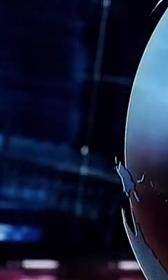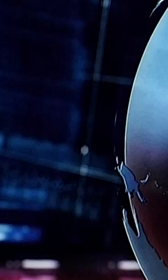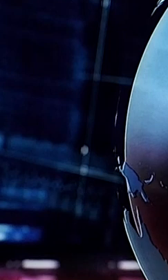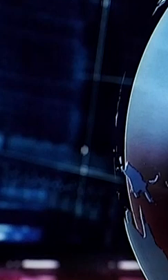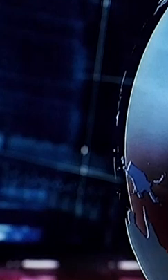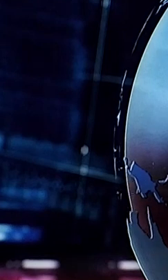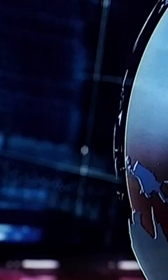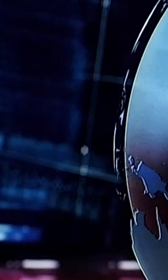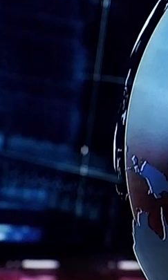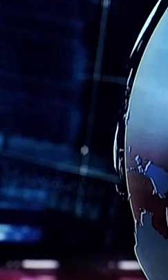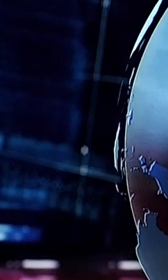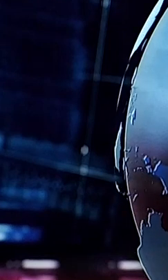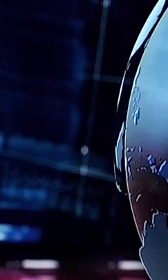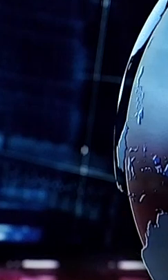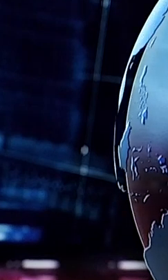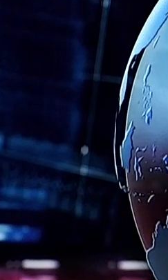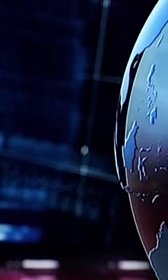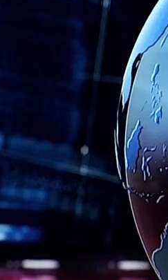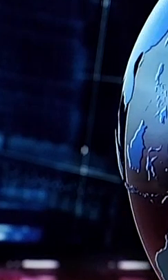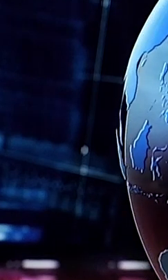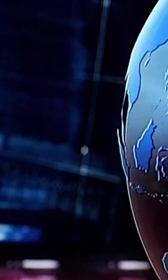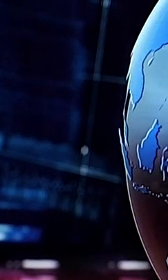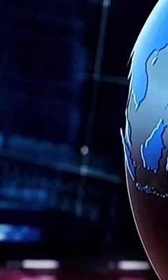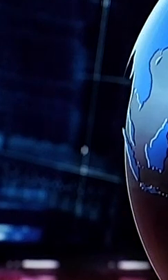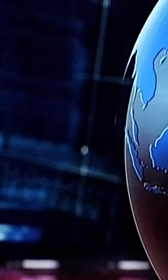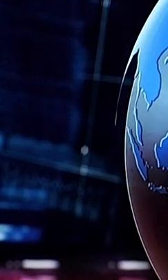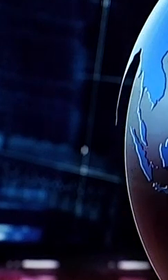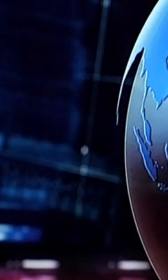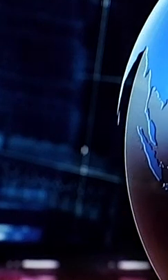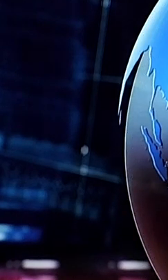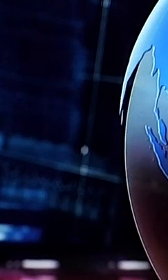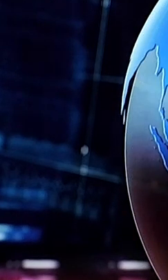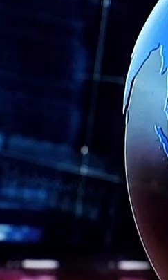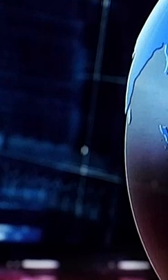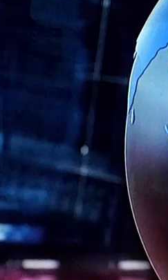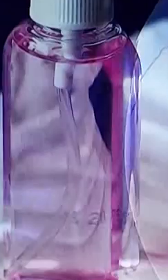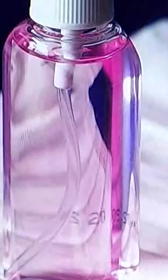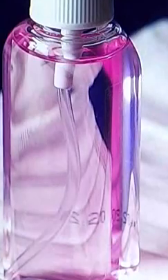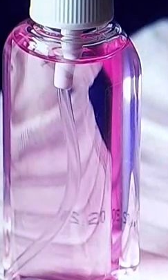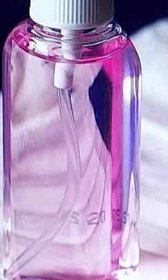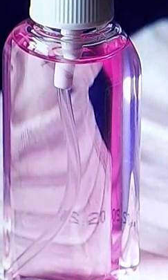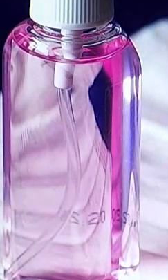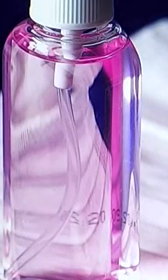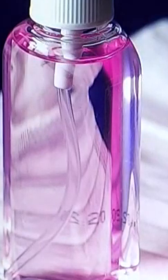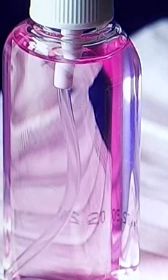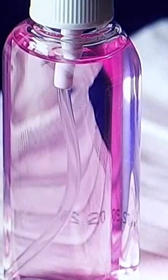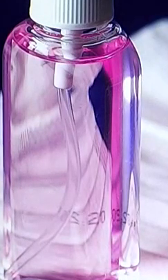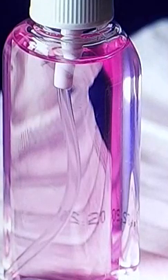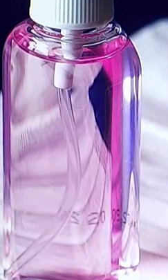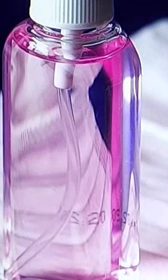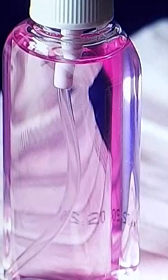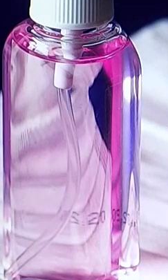Spoštovane gledalke, spoštovani gledalci, dobrodošli v novicah. Število dodatnih dnevno potrjenih okužb z